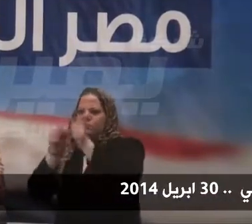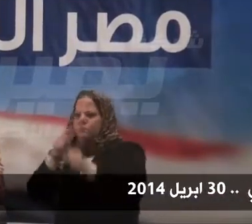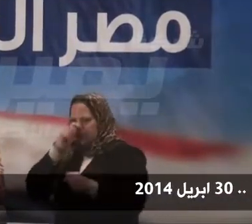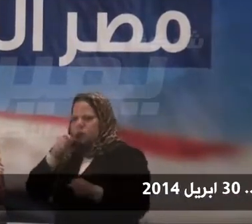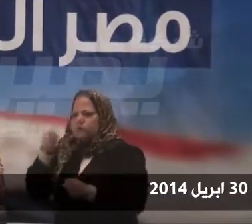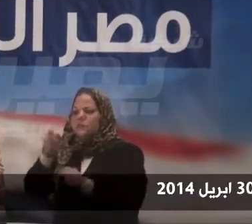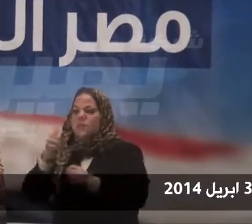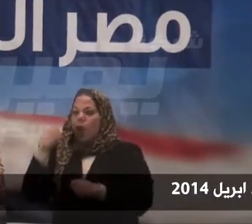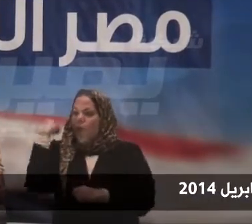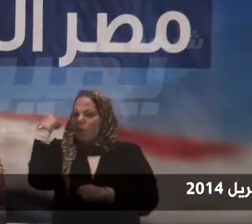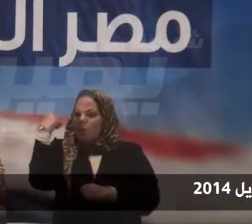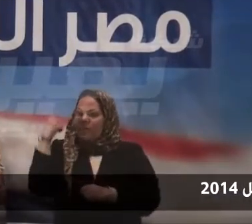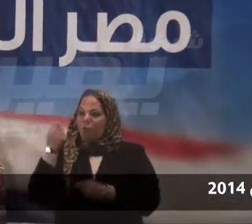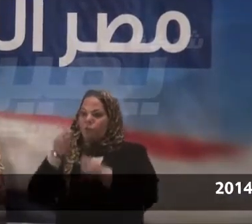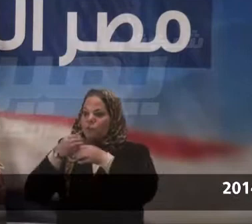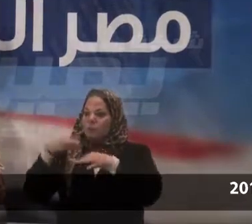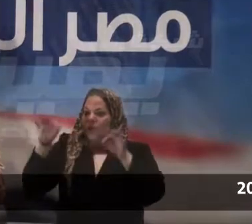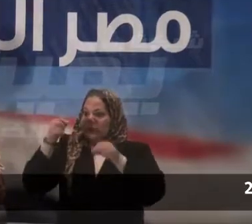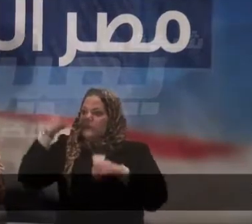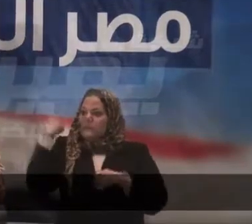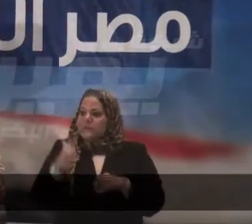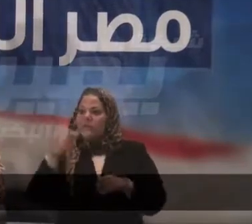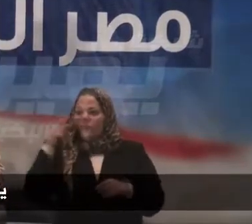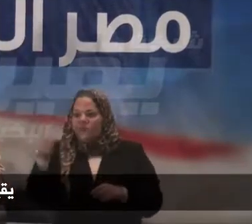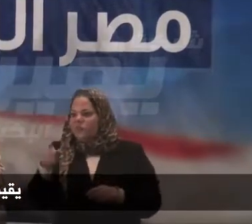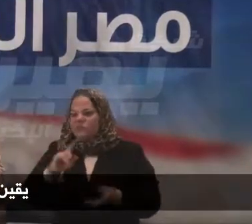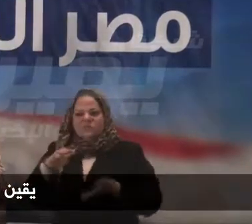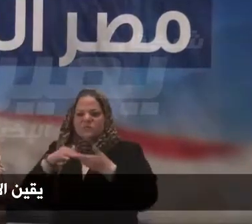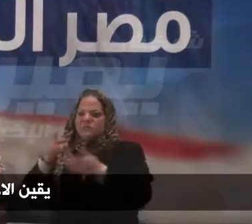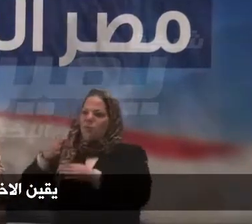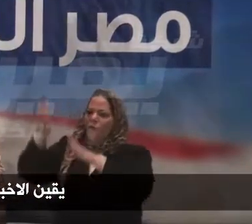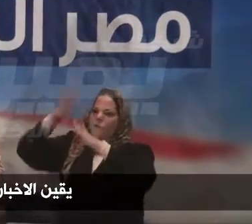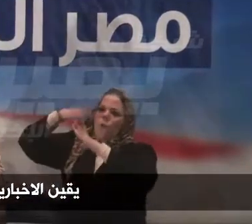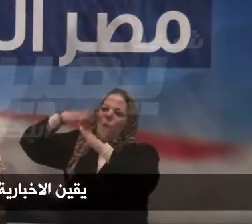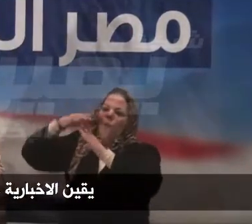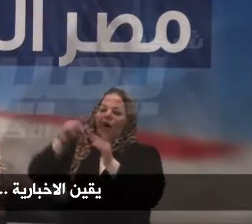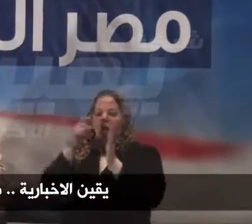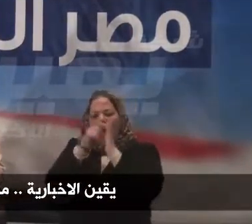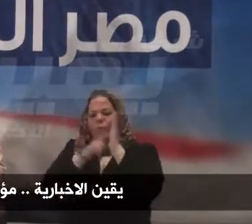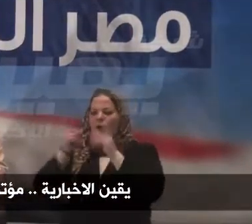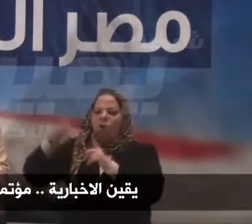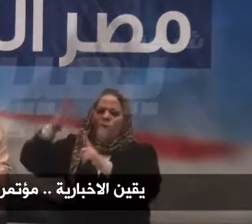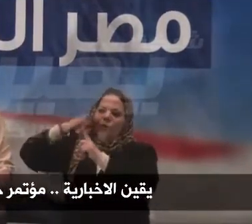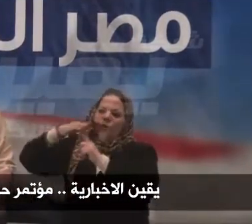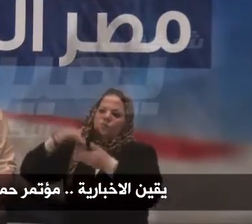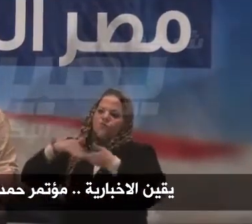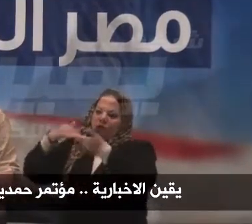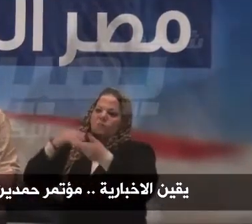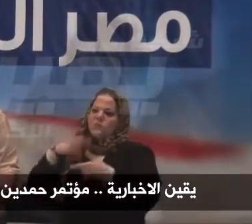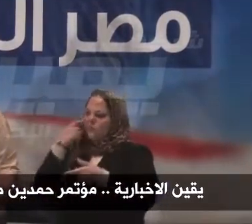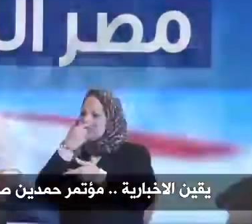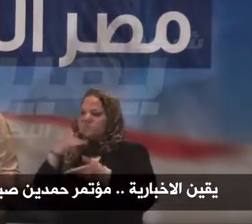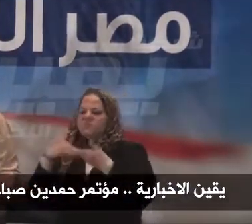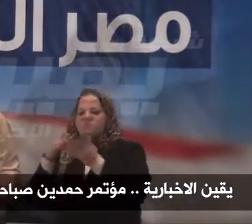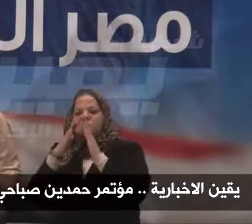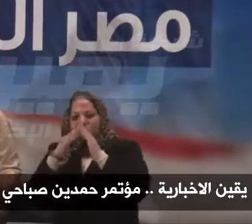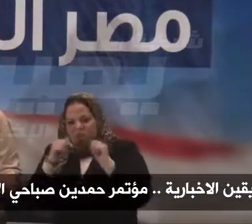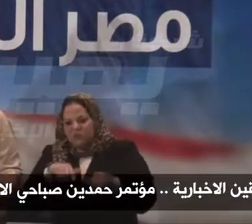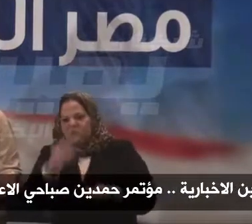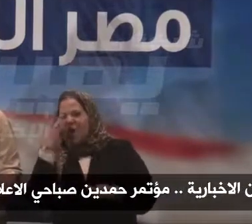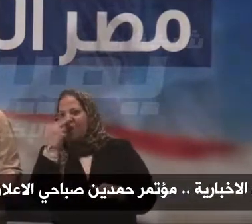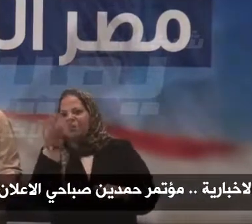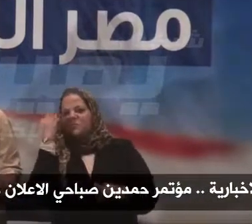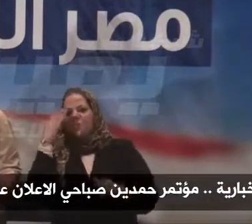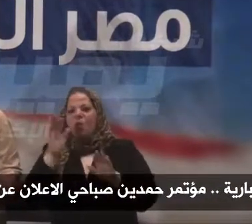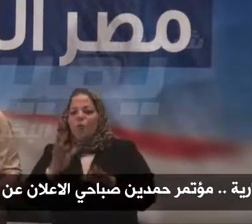أما الأقوياء والأغنياء فهم فوق القانون دائماً. هذه هي مشكلة مصر